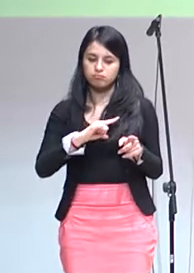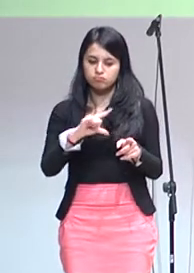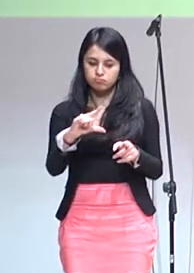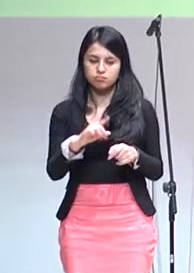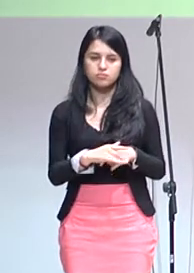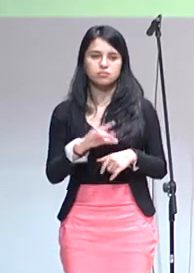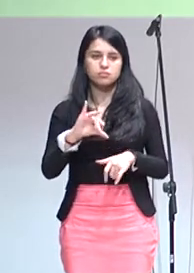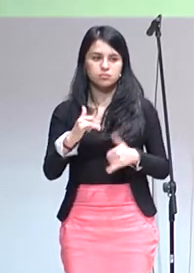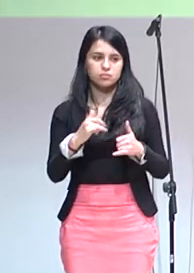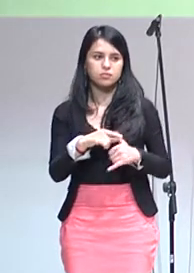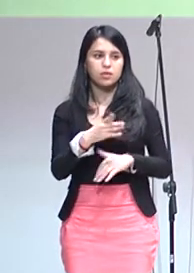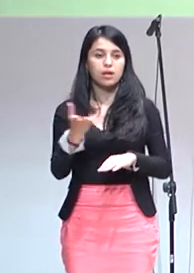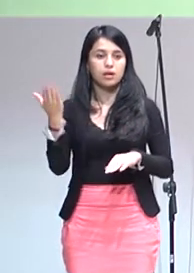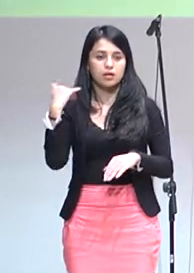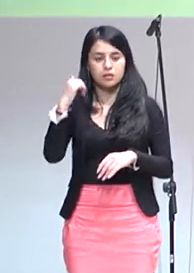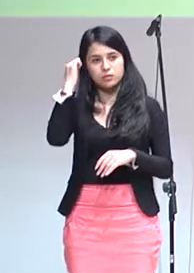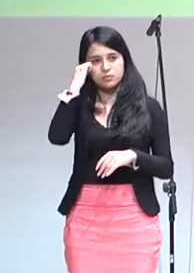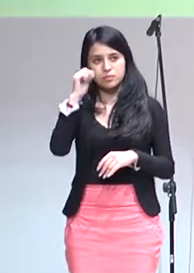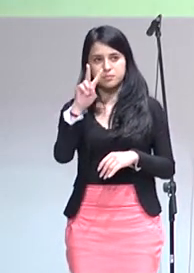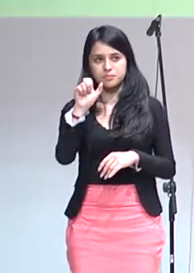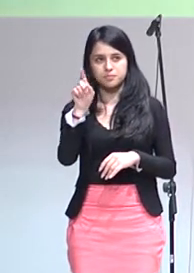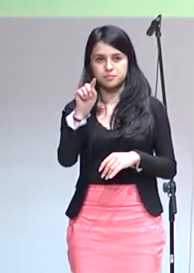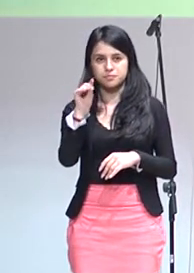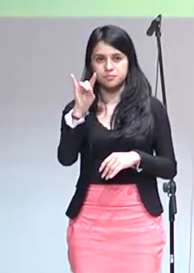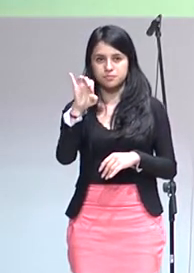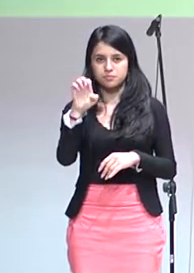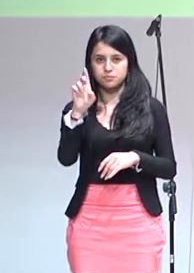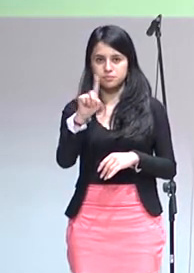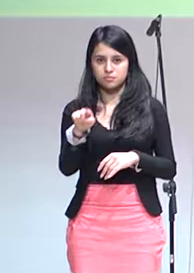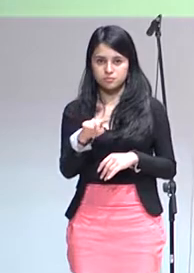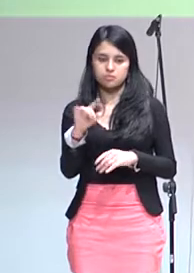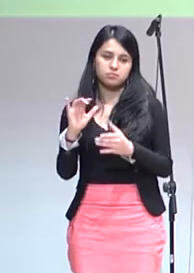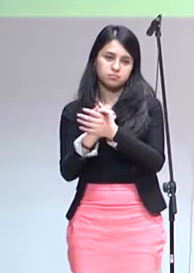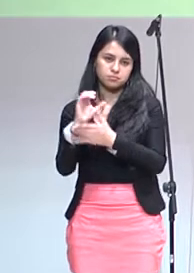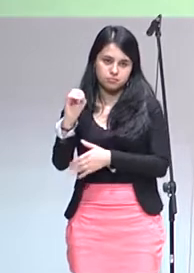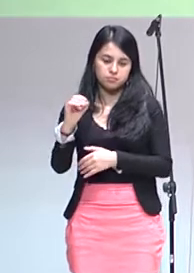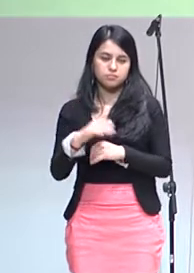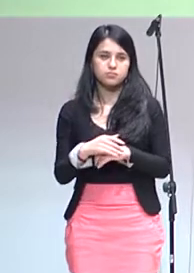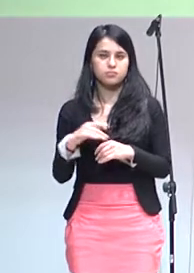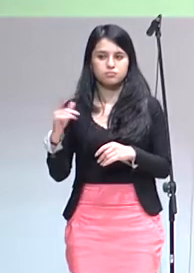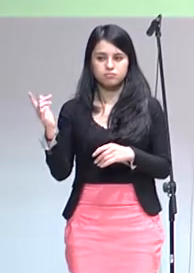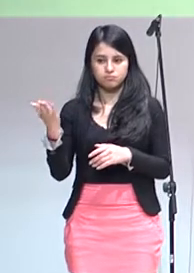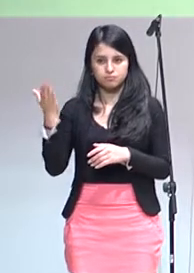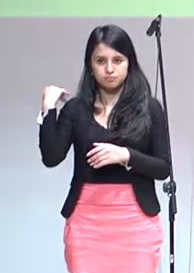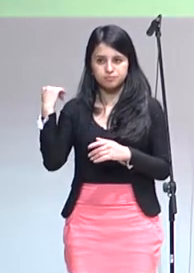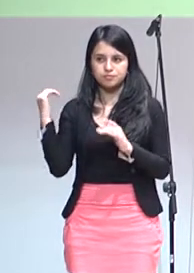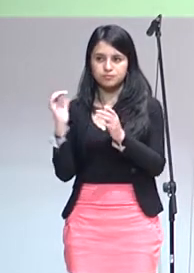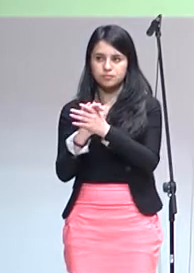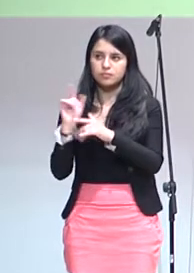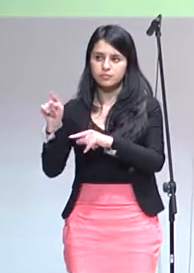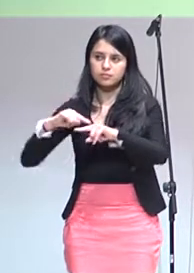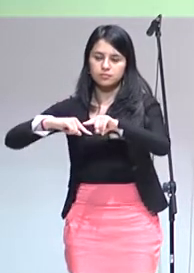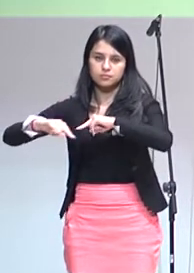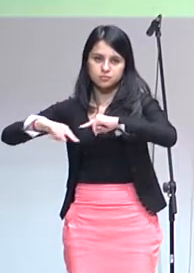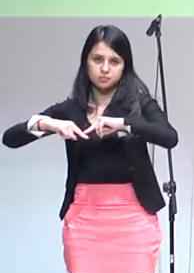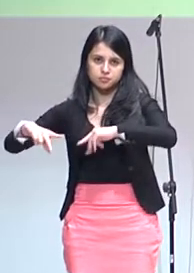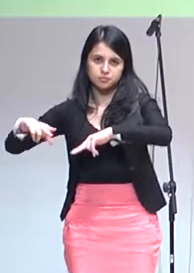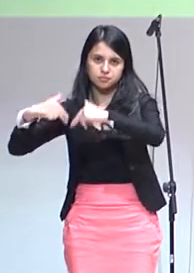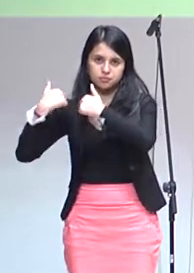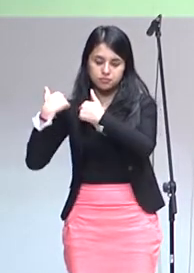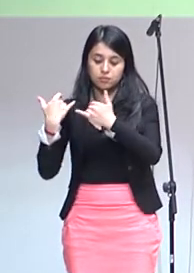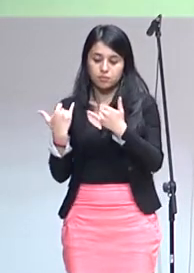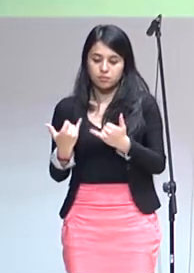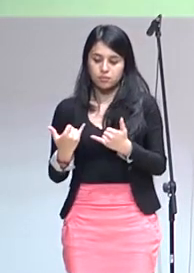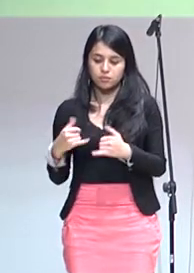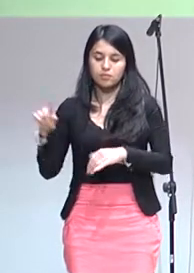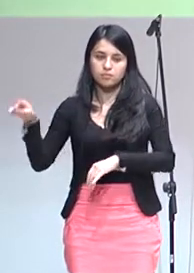en ese entonces. El profesor Vázquez, mi amigo Amaury, en ese entonces era el coordinador. Hoy es